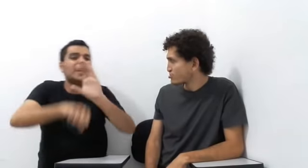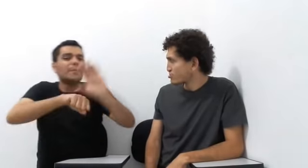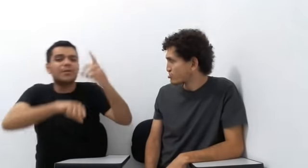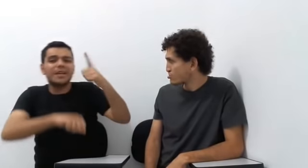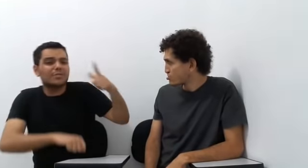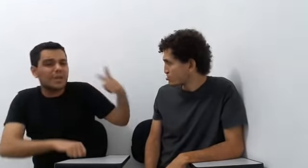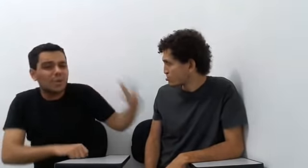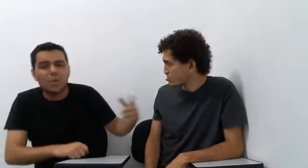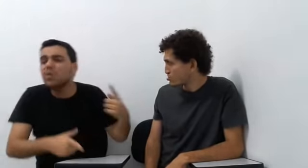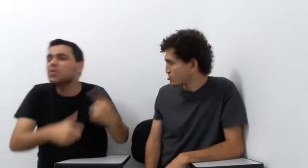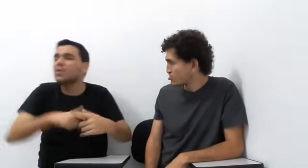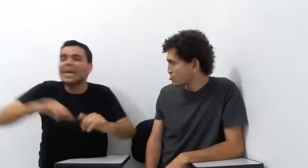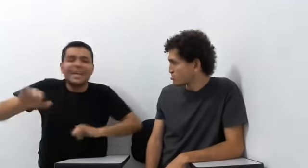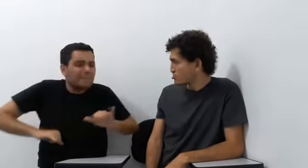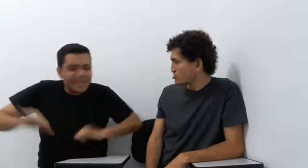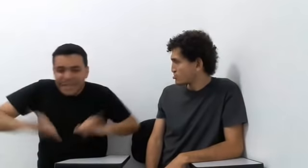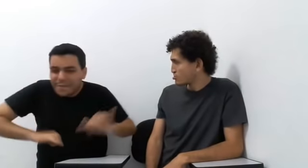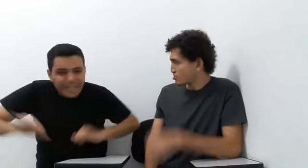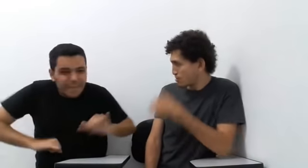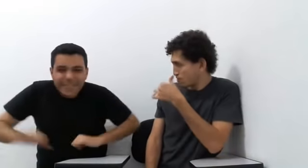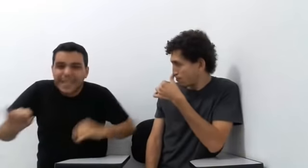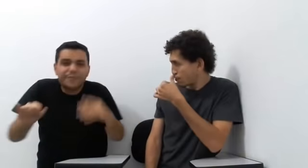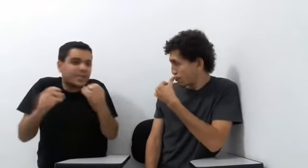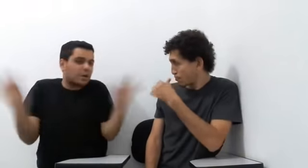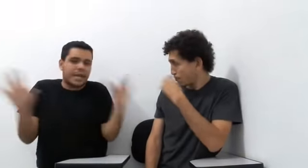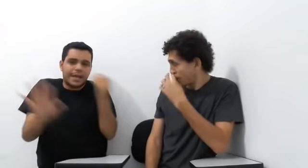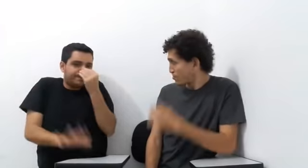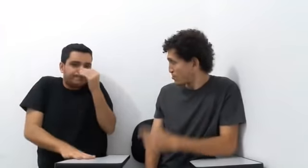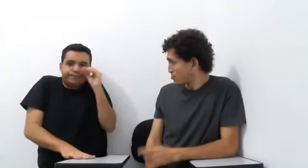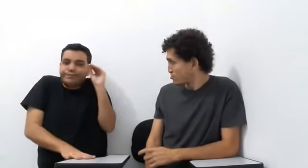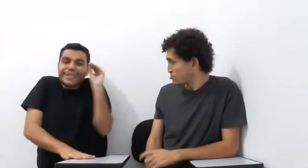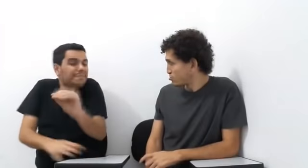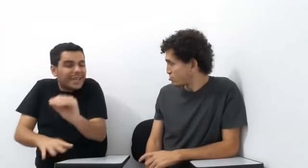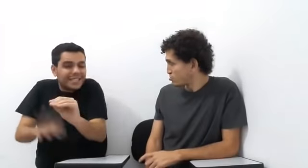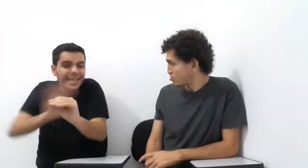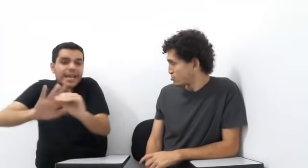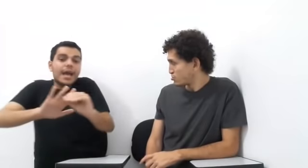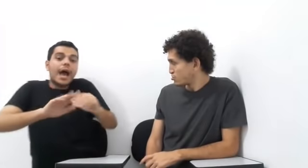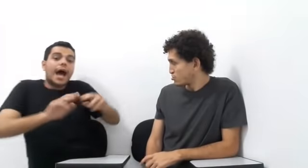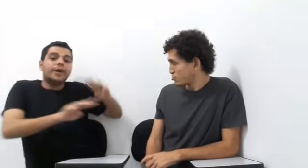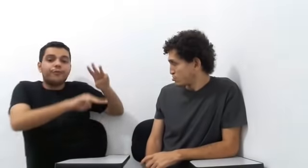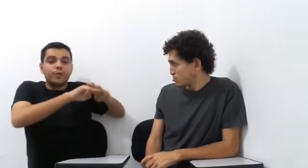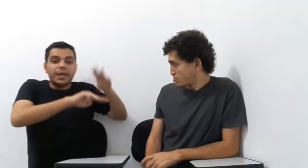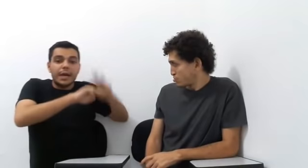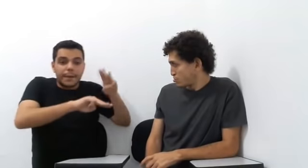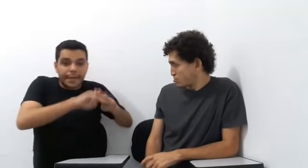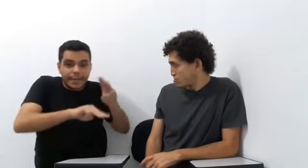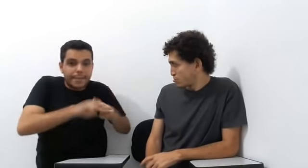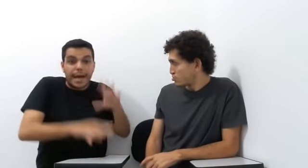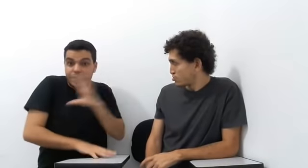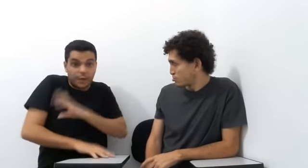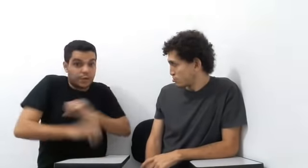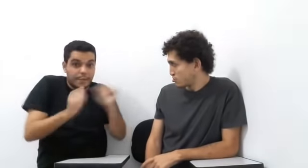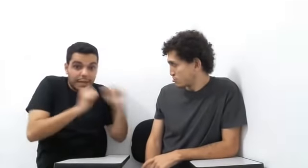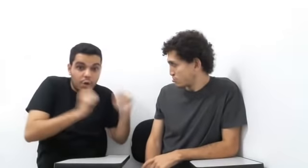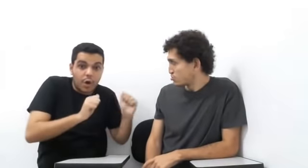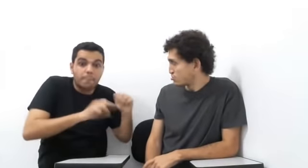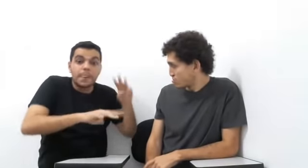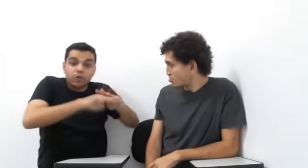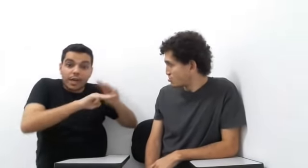porque não tem curso. E eu pensei, eu falei assim, ok, nem pensei, aí eu fui para matemática, que eu também adoro. Só que